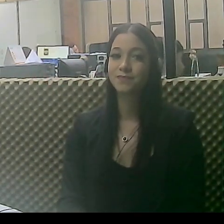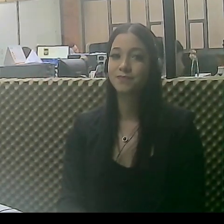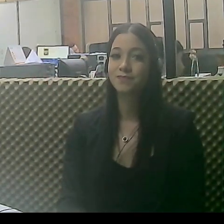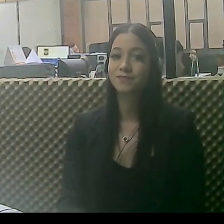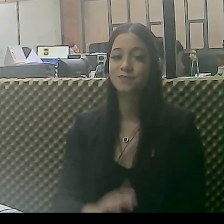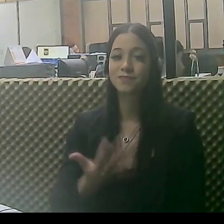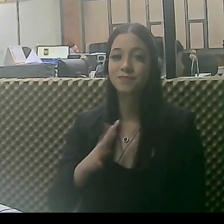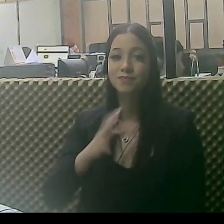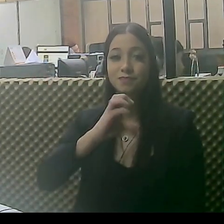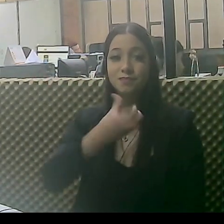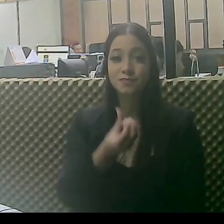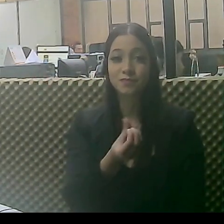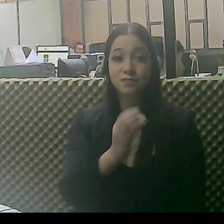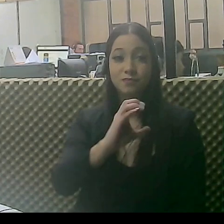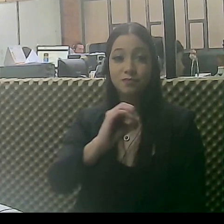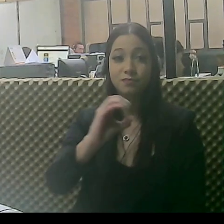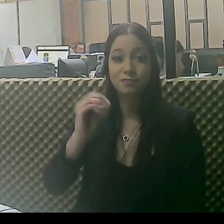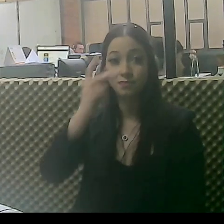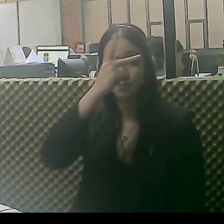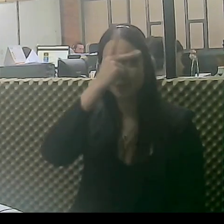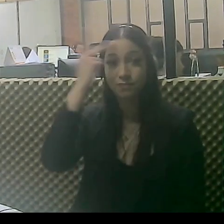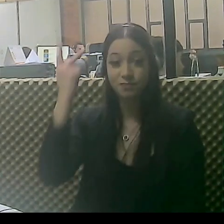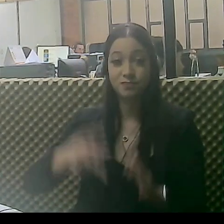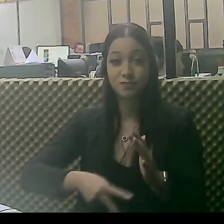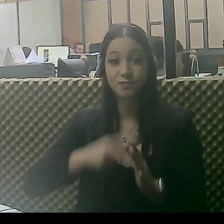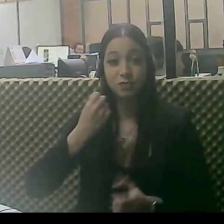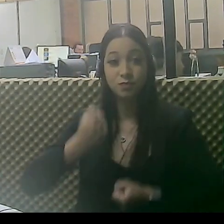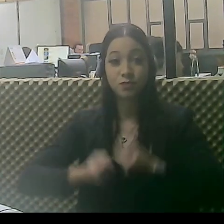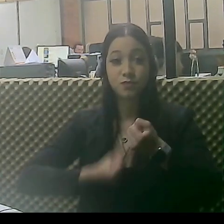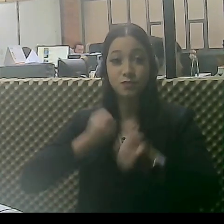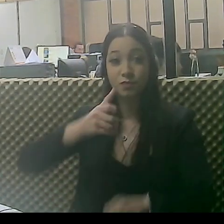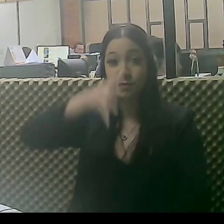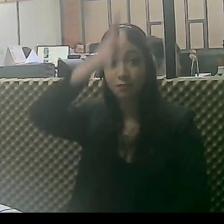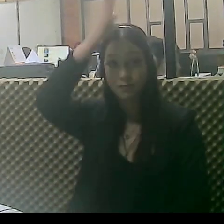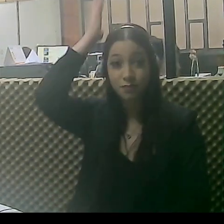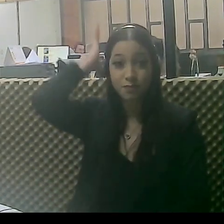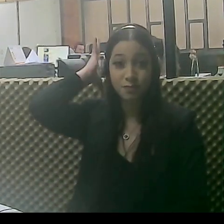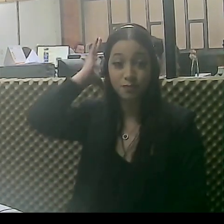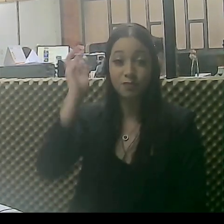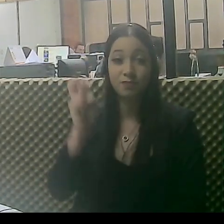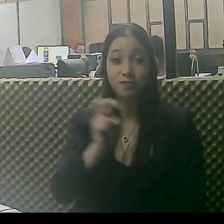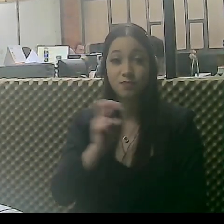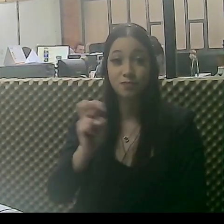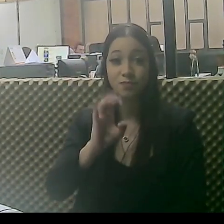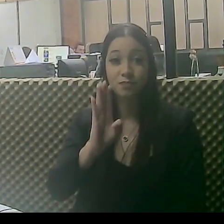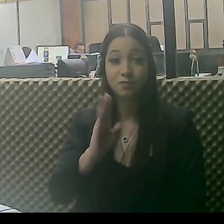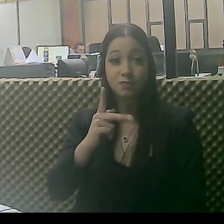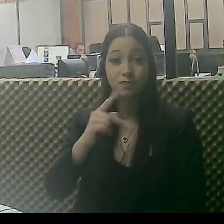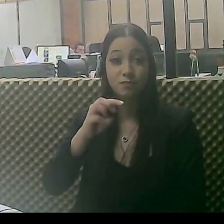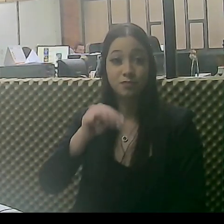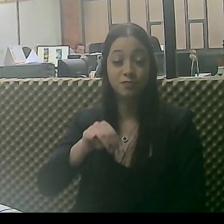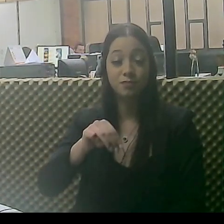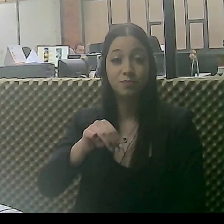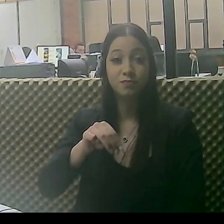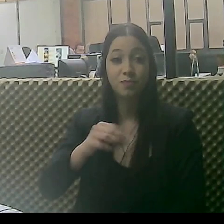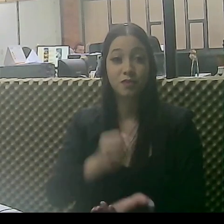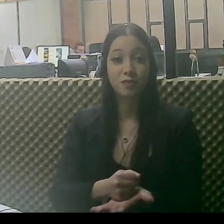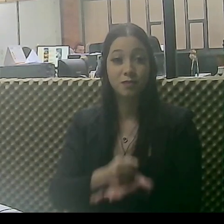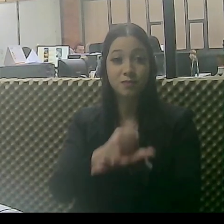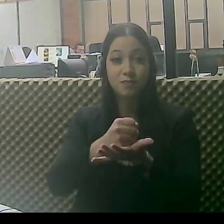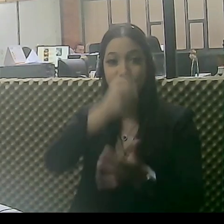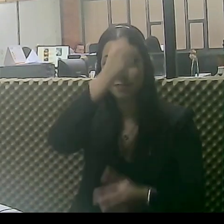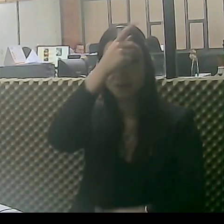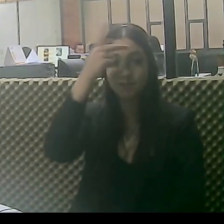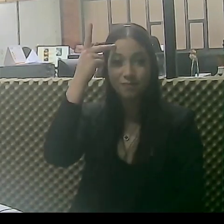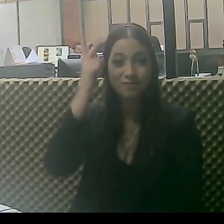Cerca de 600 pessoas participaram da segunda Corrida do Bombeiro, promovida pelo 5º Batalhão de Bombeiros Militar com apoio da Prefeitura